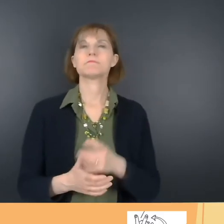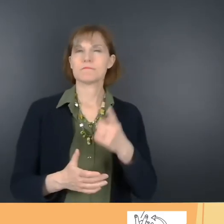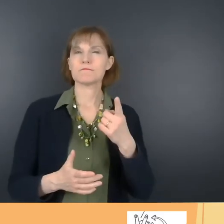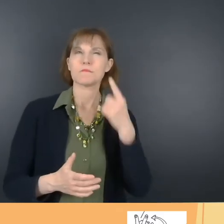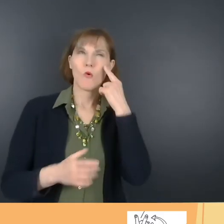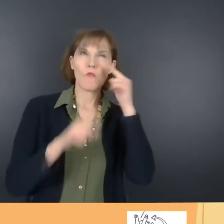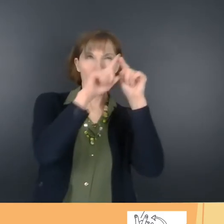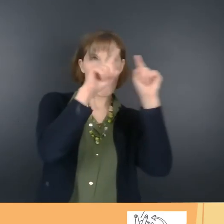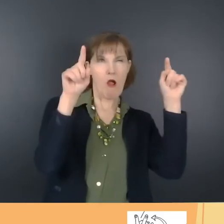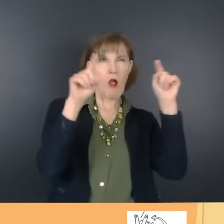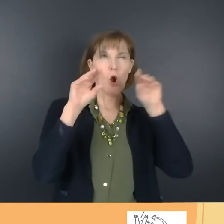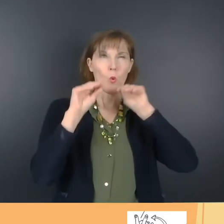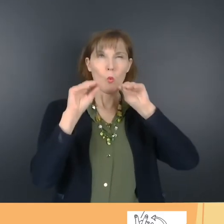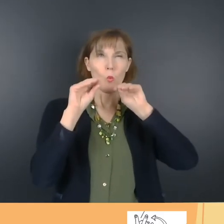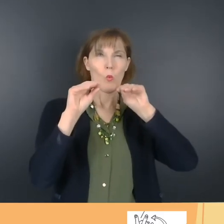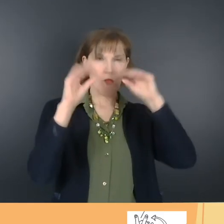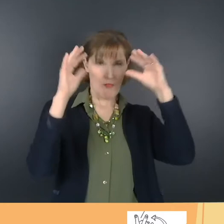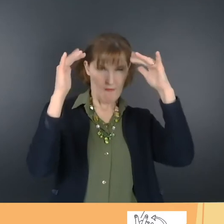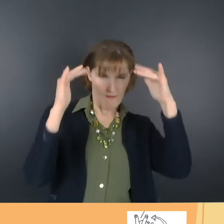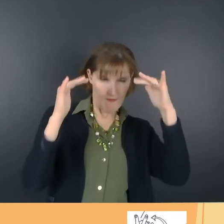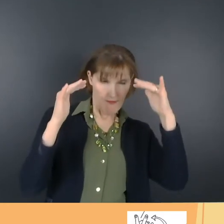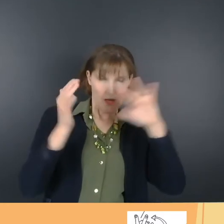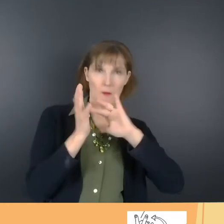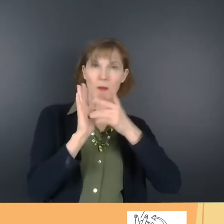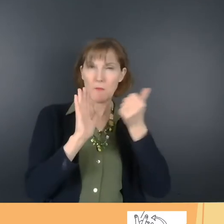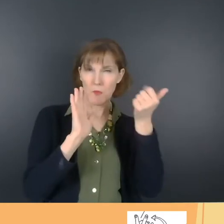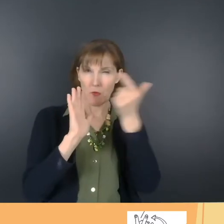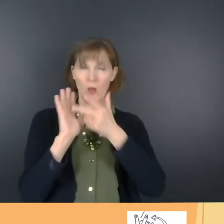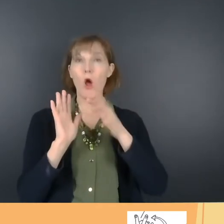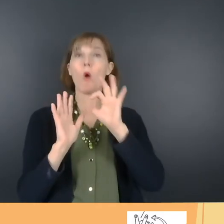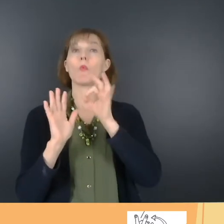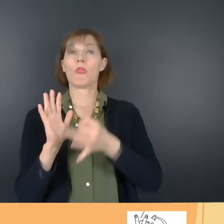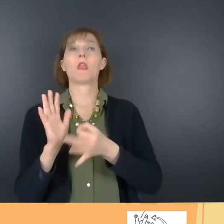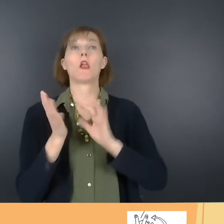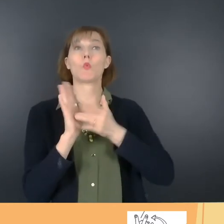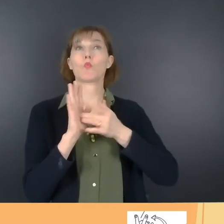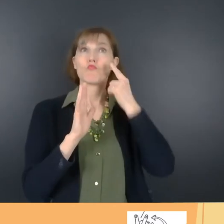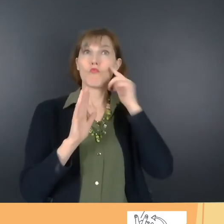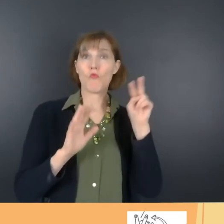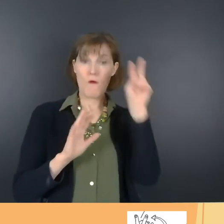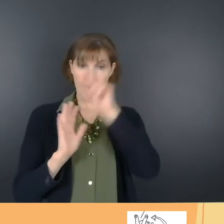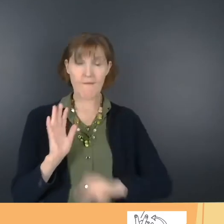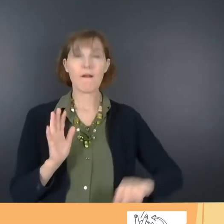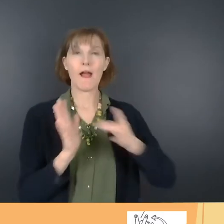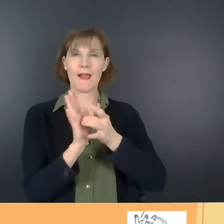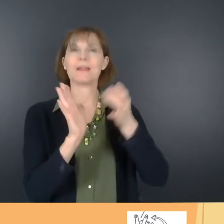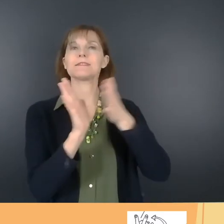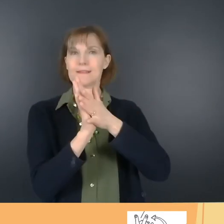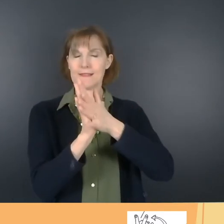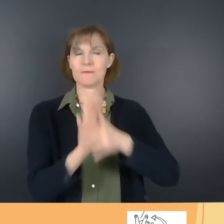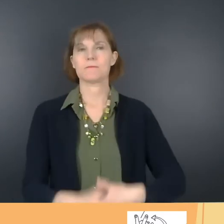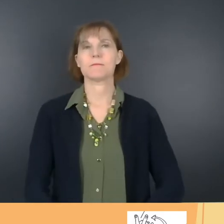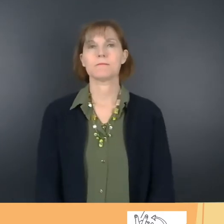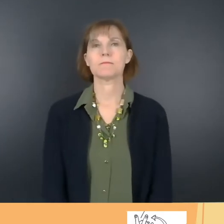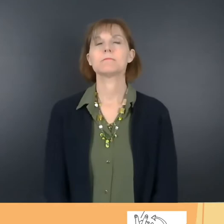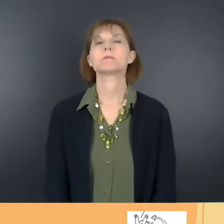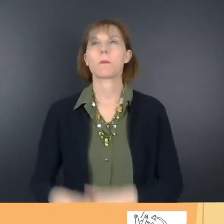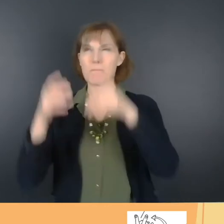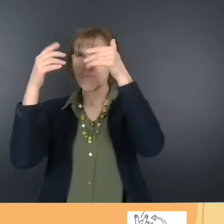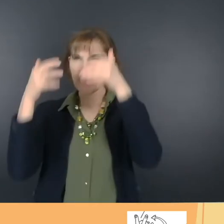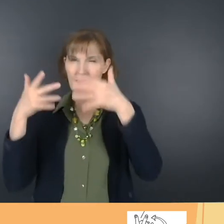Ben oui. Alors, un World Courses. Donc, je suis inscrite à ces cours-là.